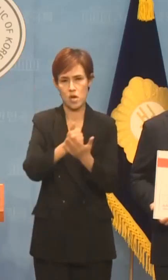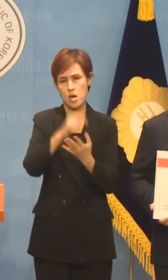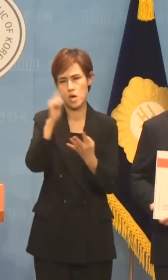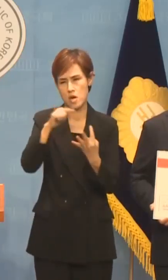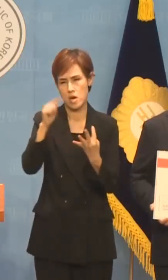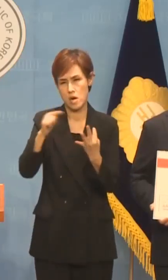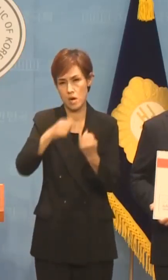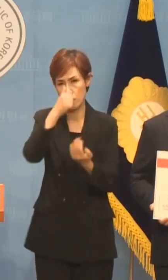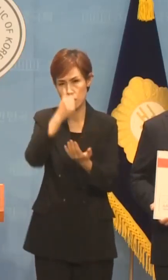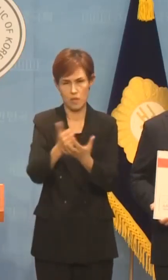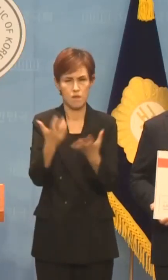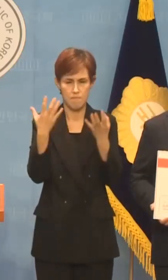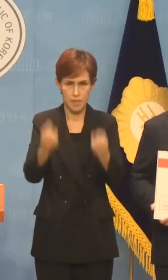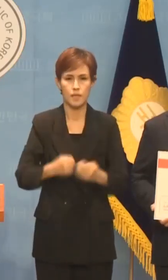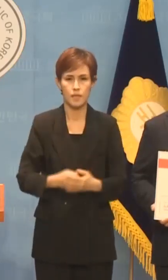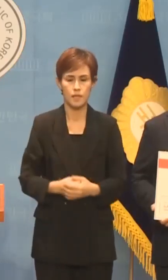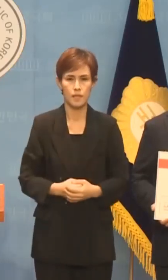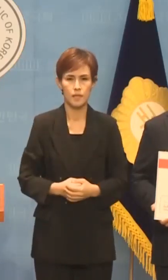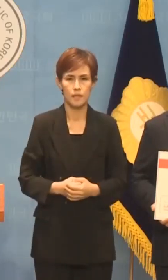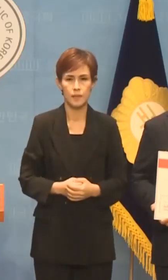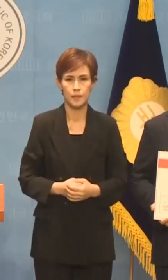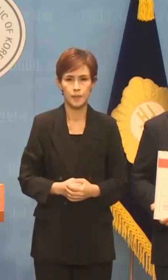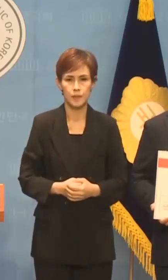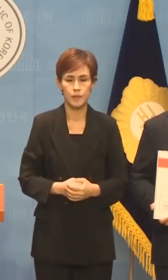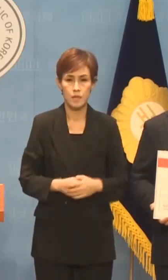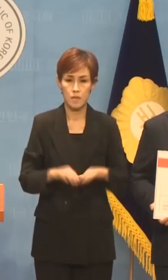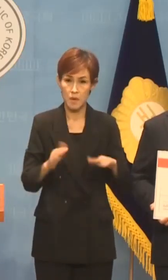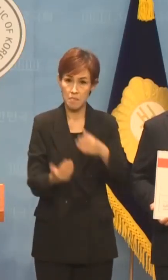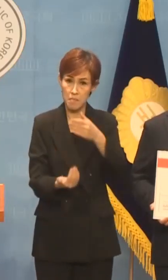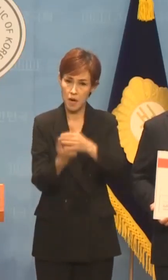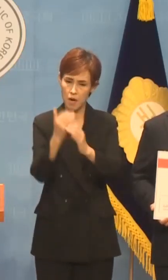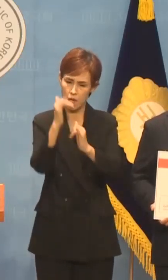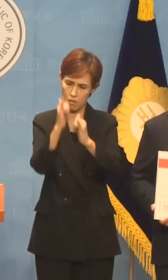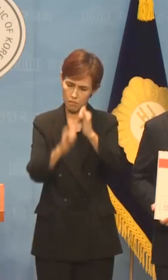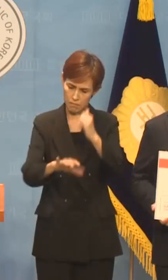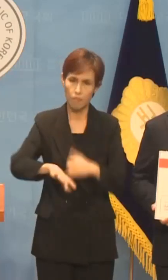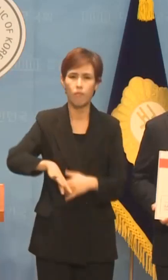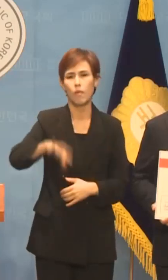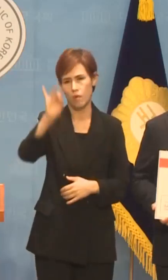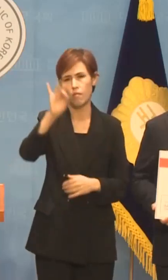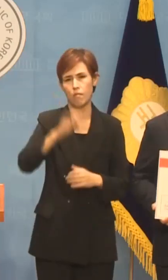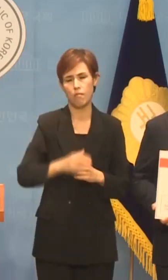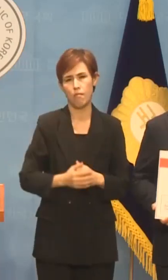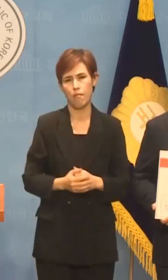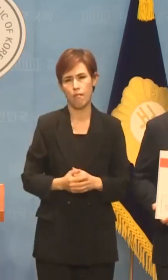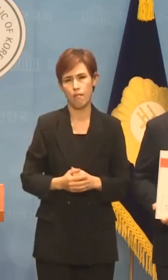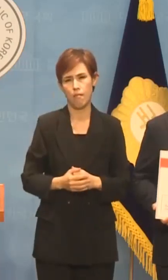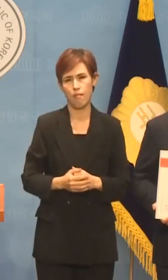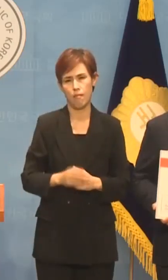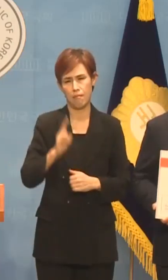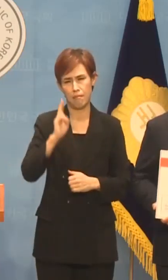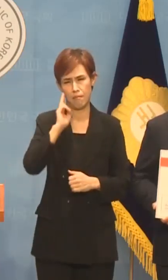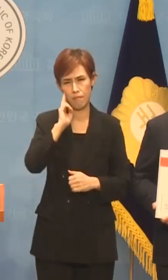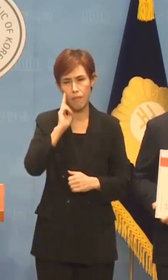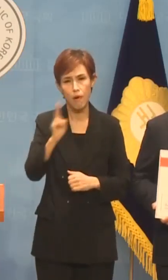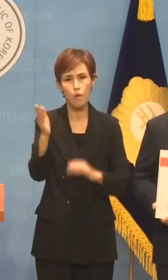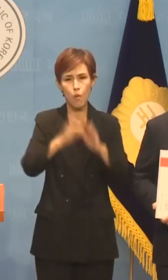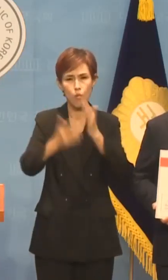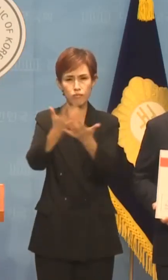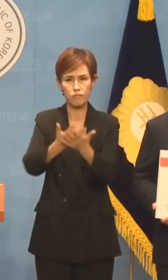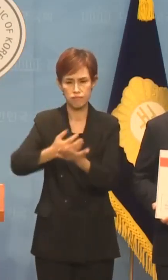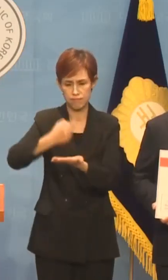범법의 백화점이었습니다. 이번 사건은 헌정사상 유례 없는 셀프 누더기 쪽지 공문